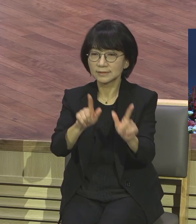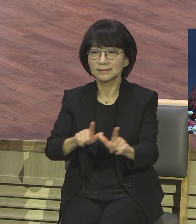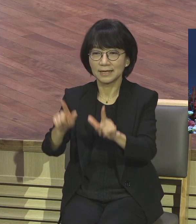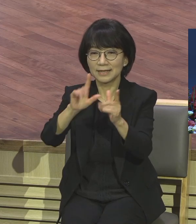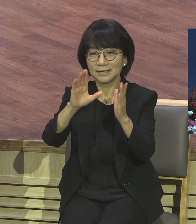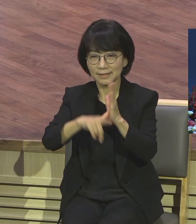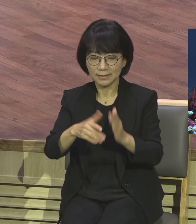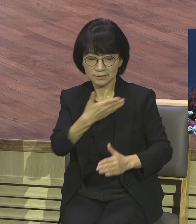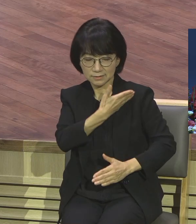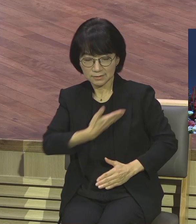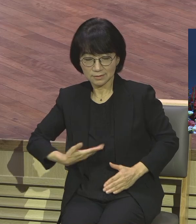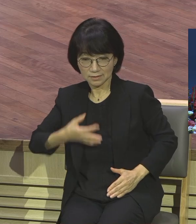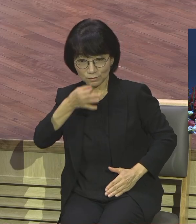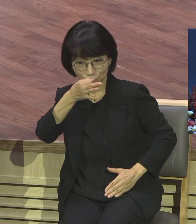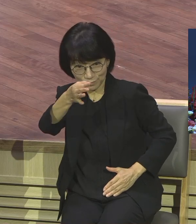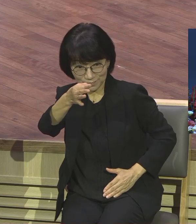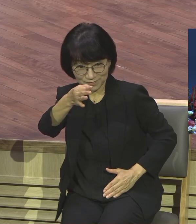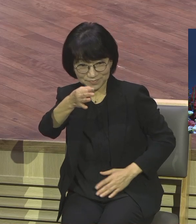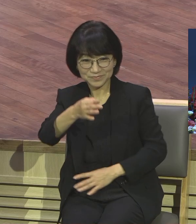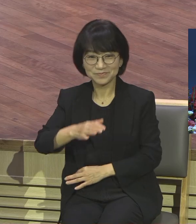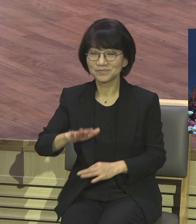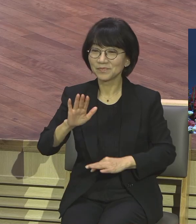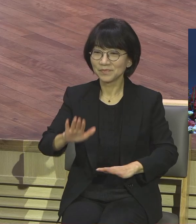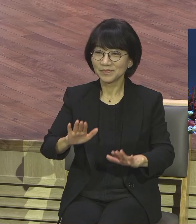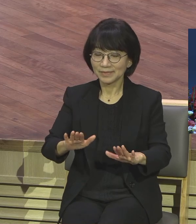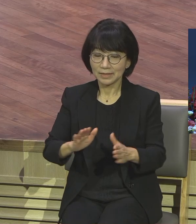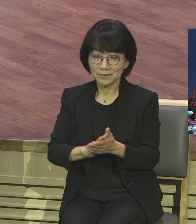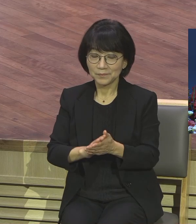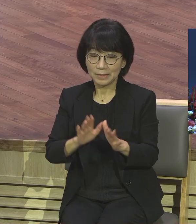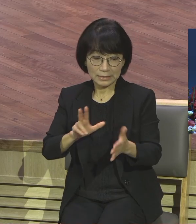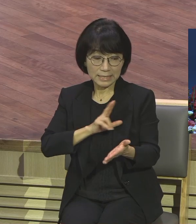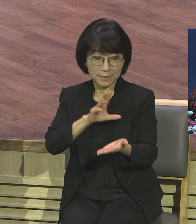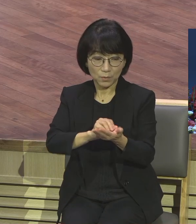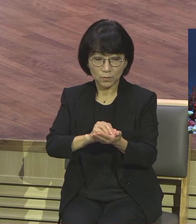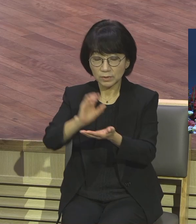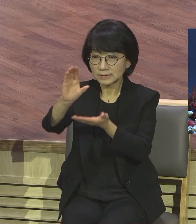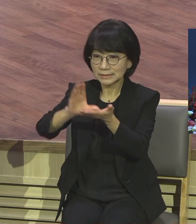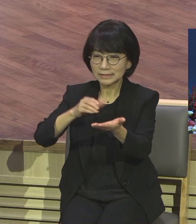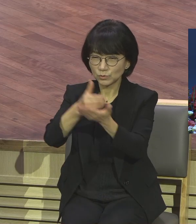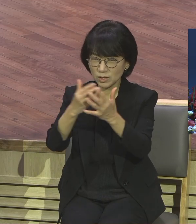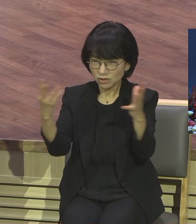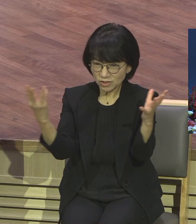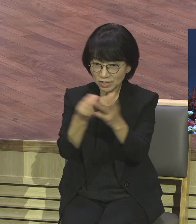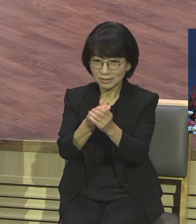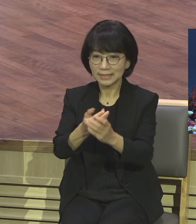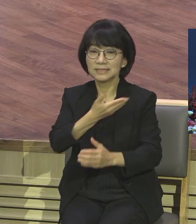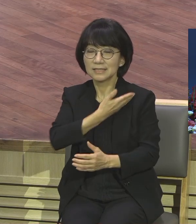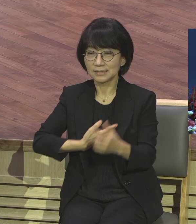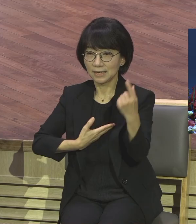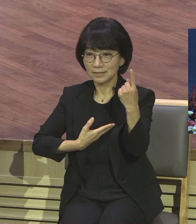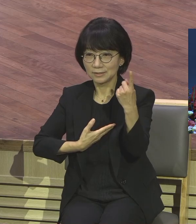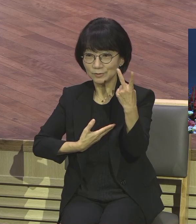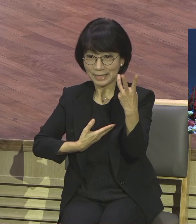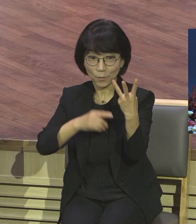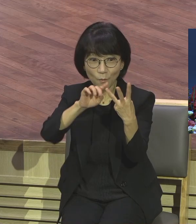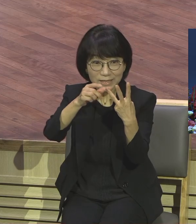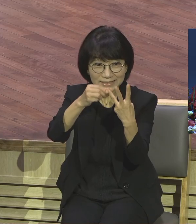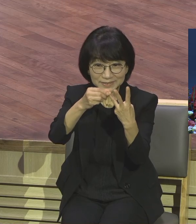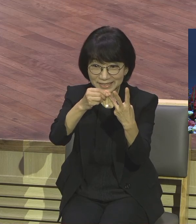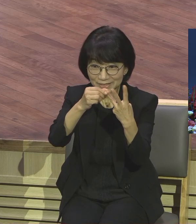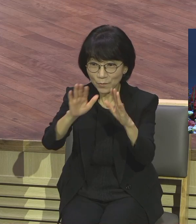그래요. 이것들은 말씀 가지고 그리스도의 절대 제자 세 번째입니다. 세